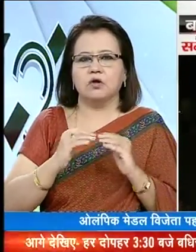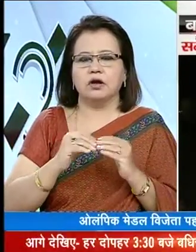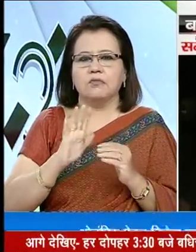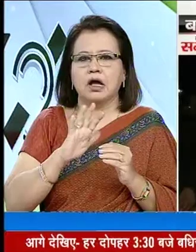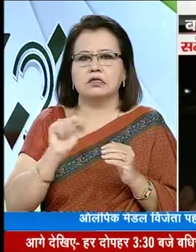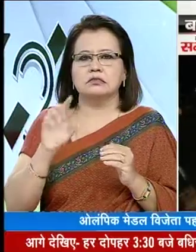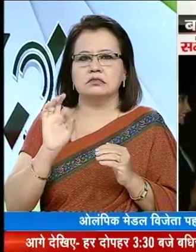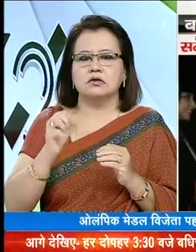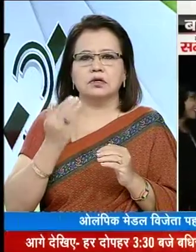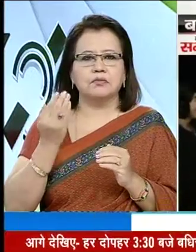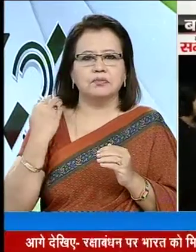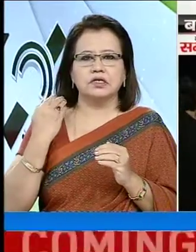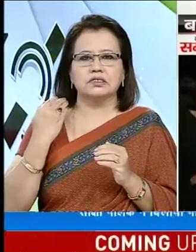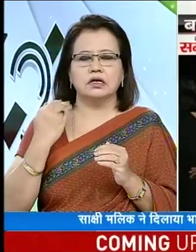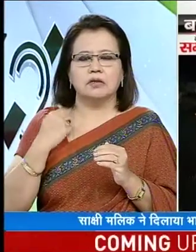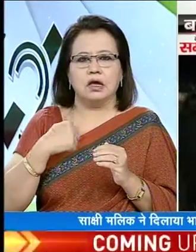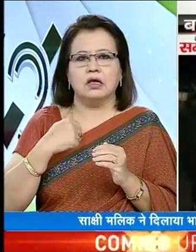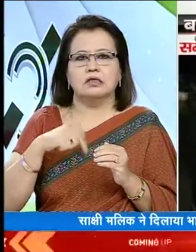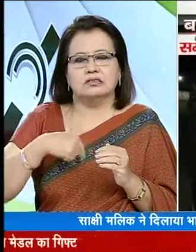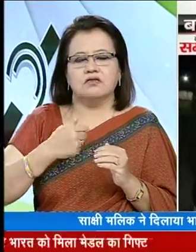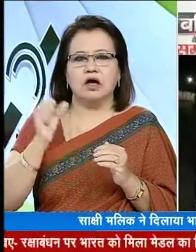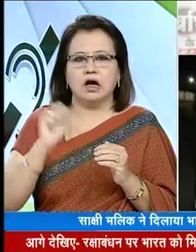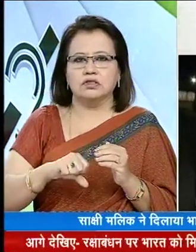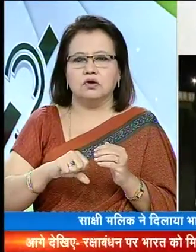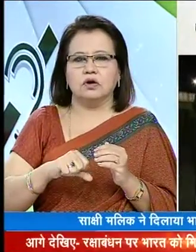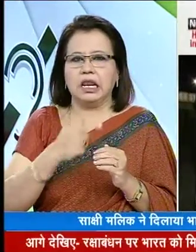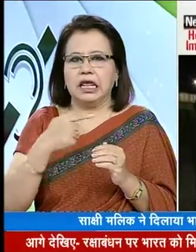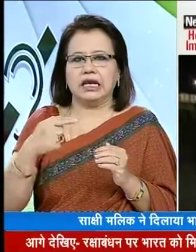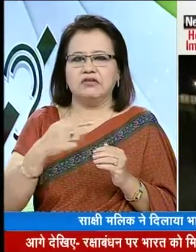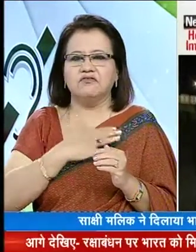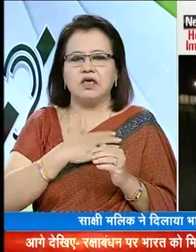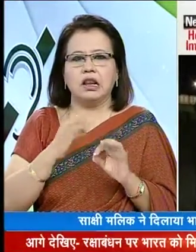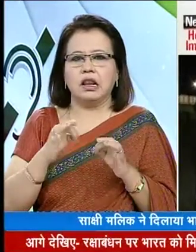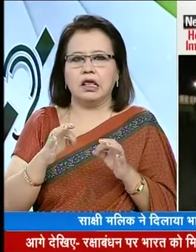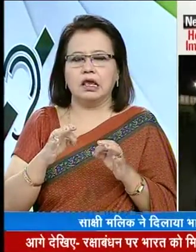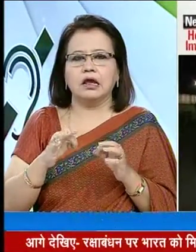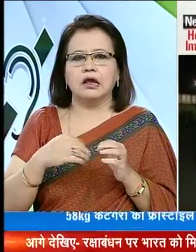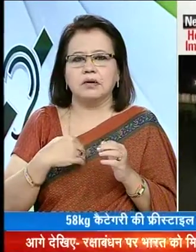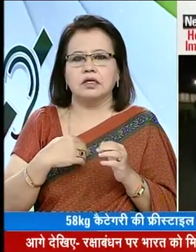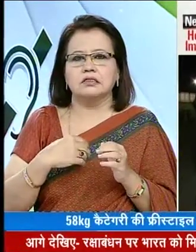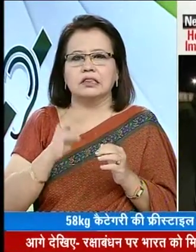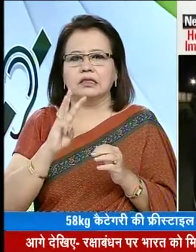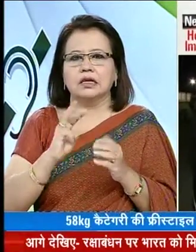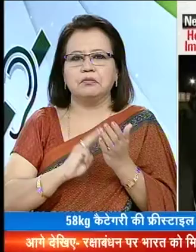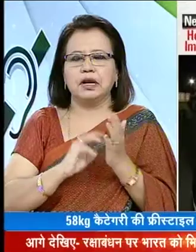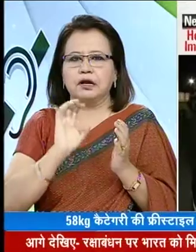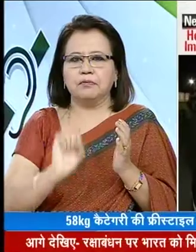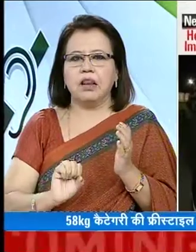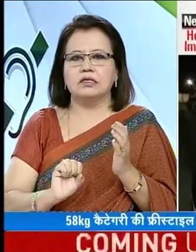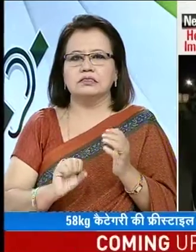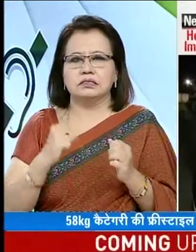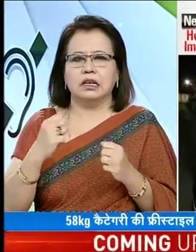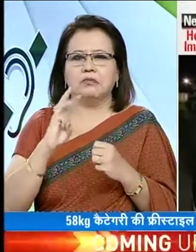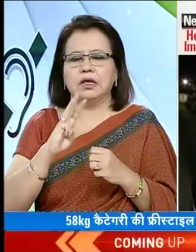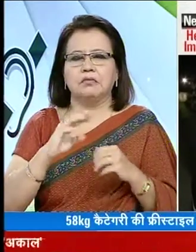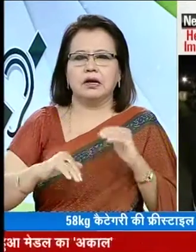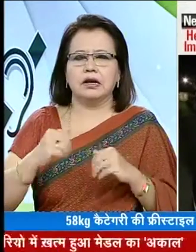से पीछे चल रही थी तो मुझे यह नहीं था कि तू हार जाएगी आए एक बार भी नेगेटिव फीलिंग नहीं आई मुझे था कि तेरे पास 3 मिनिट है 3 मिनिट लड़ना